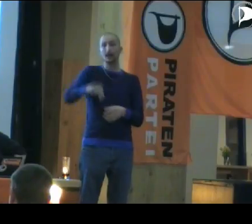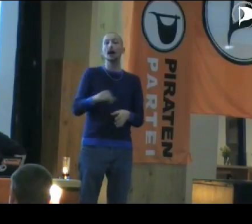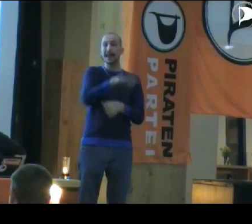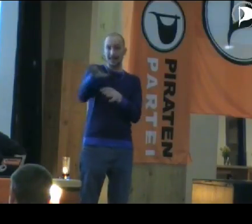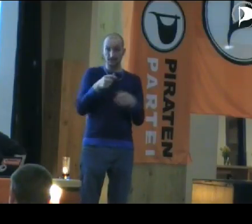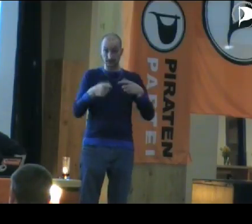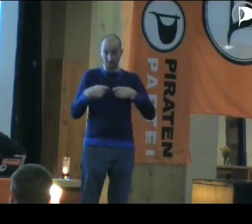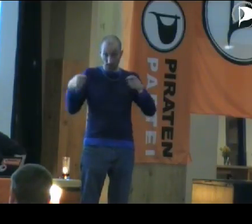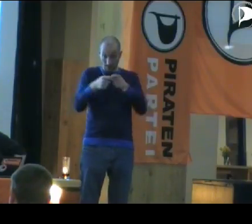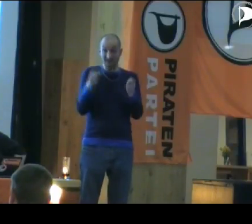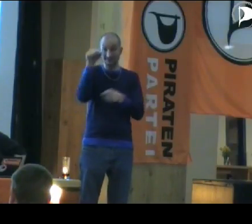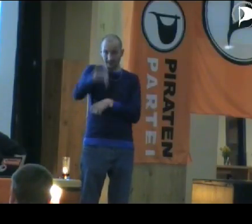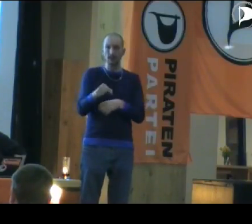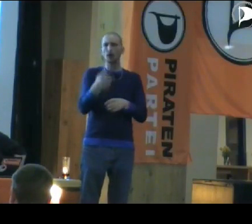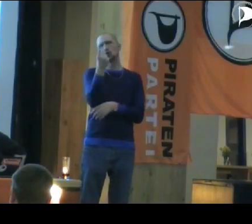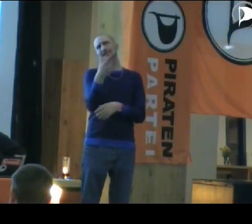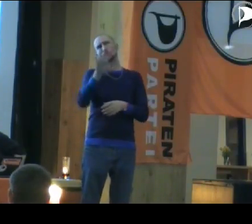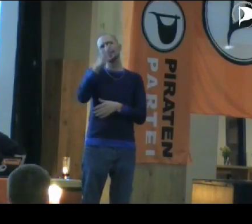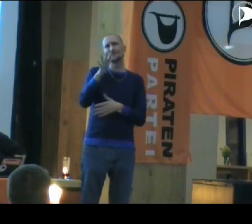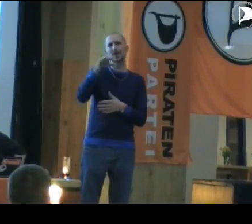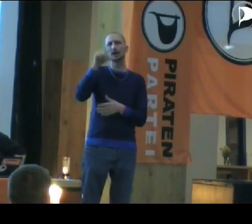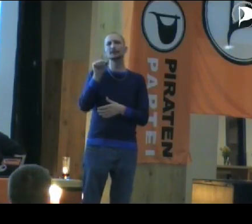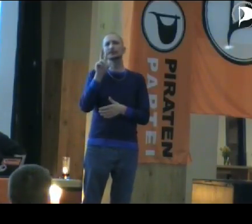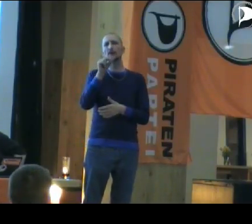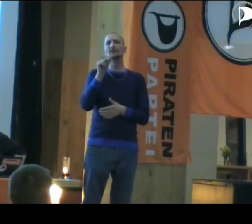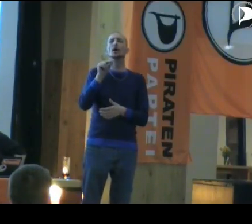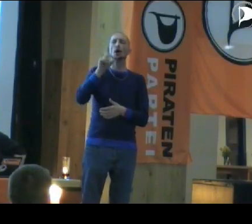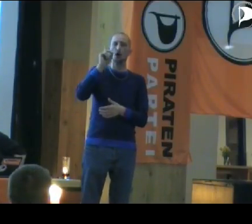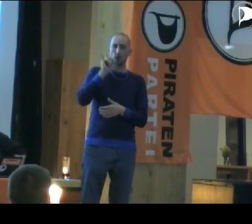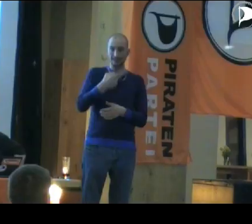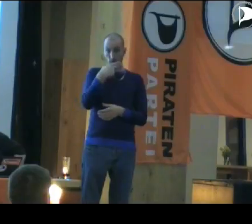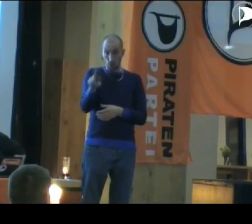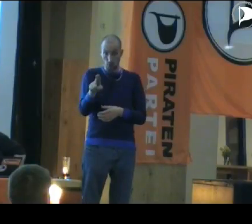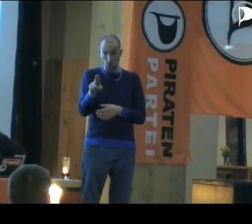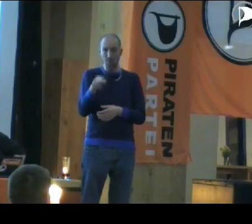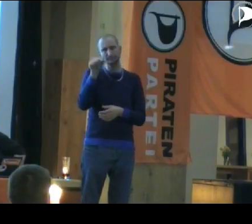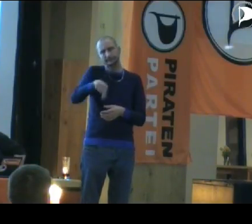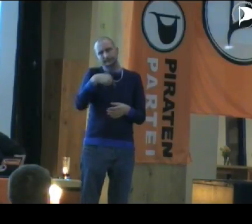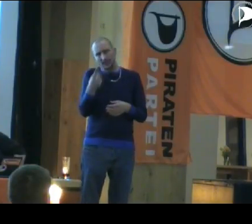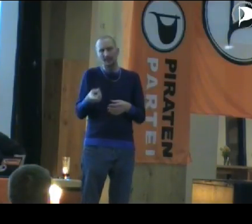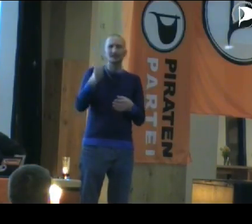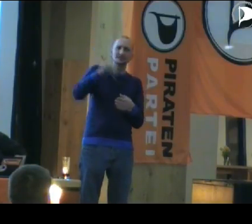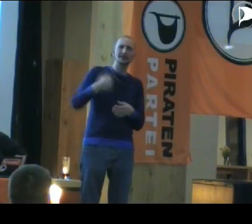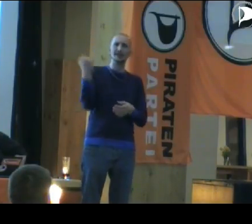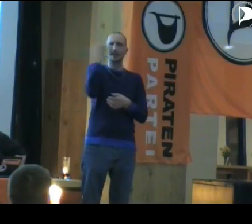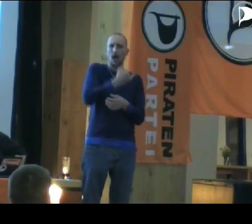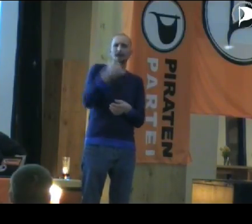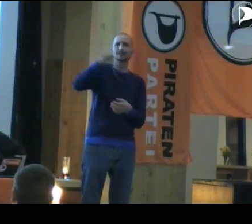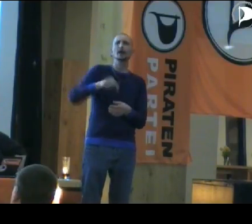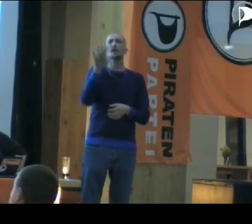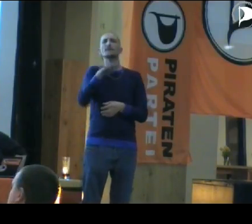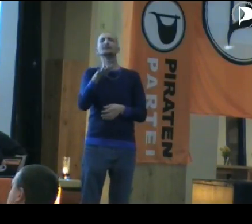der kosten in höhe von knapp 1200 euro gesagt man hinter diesen bogen und 7000 euro